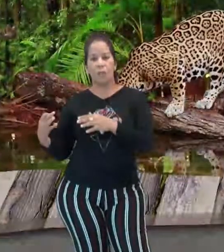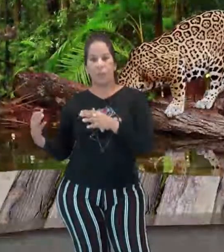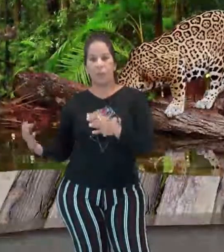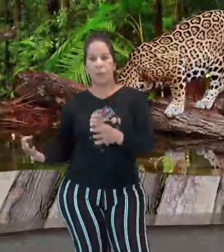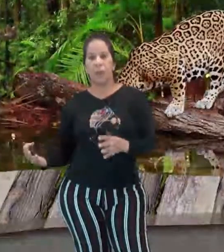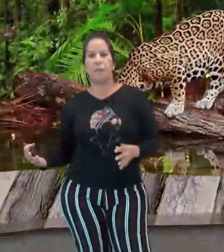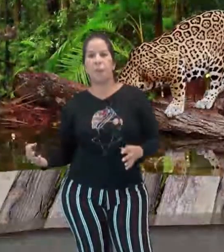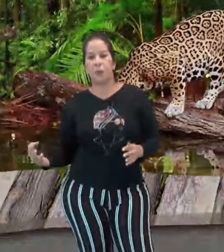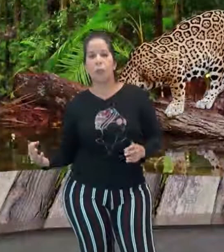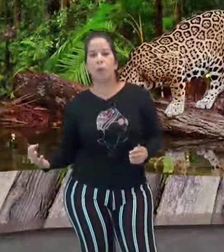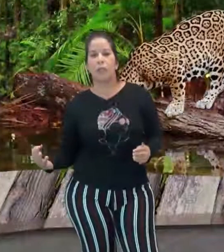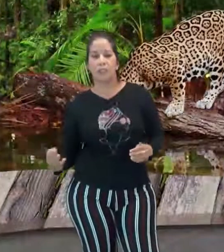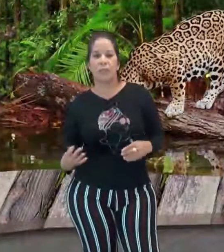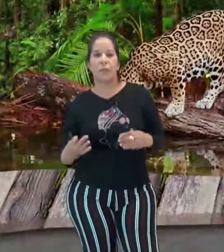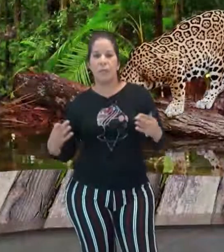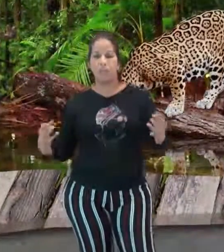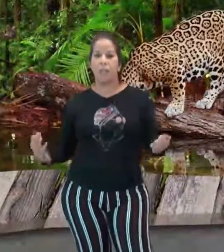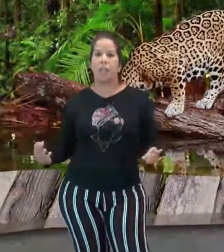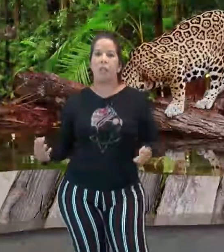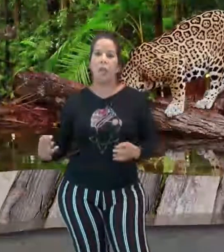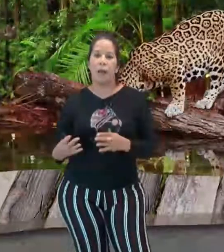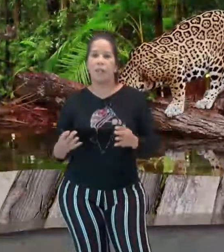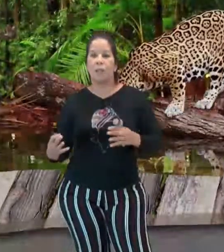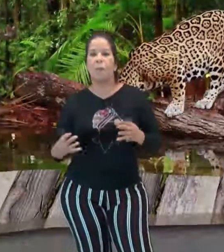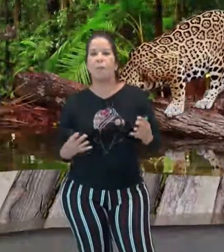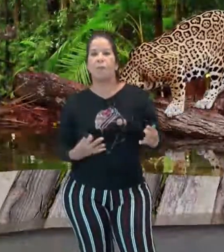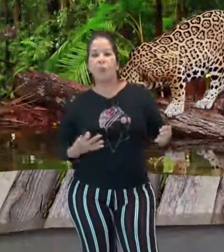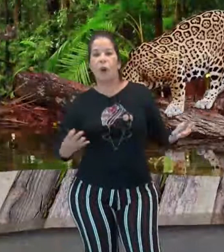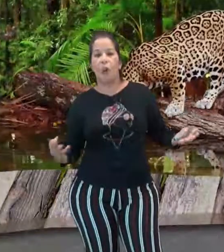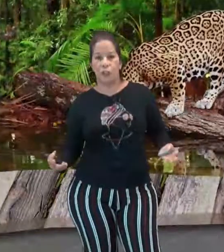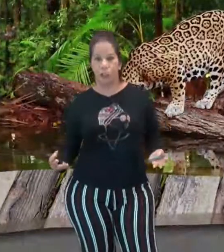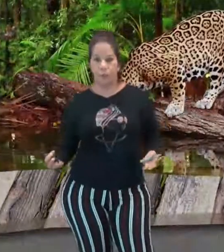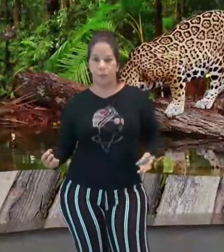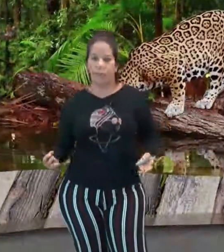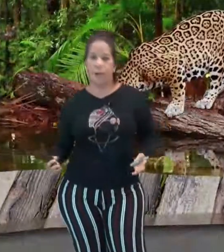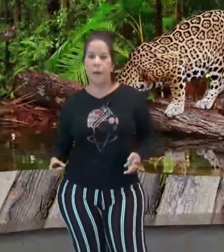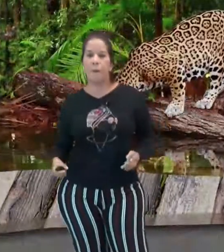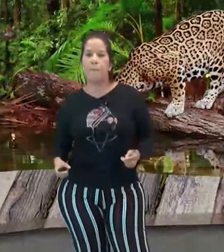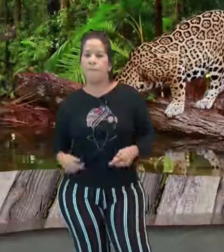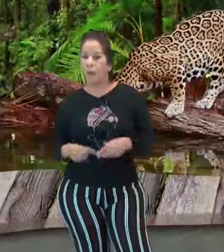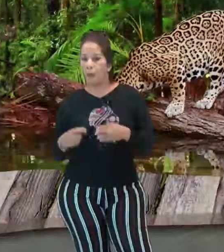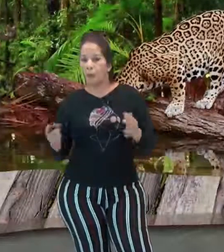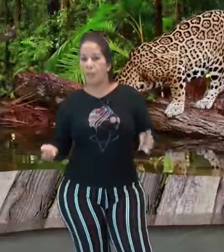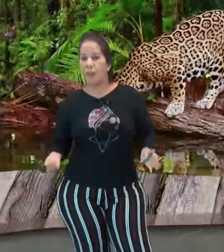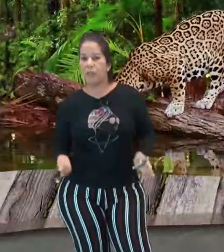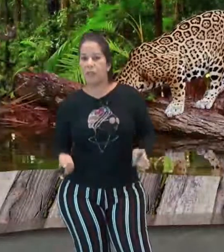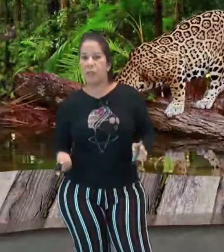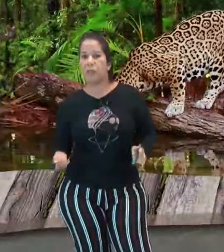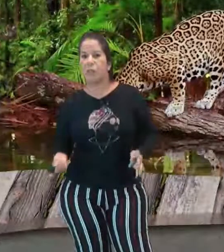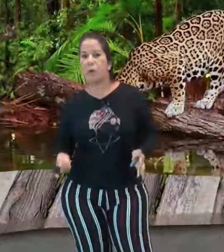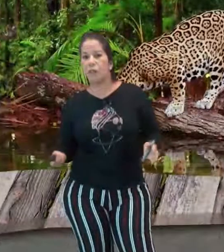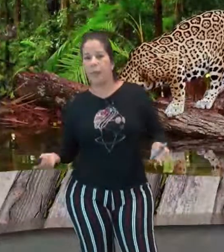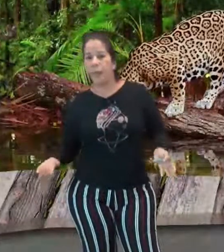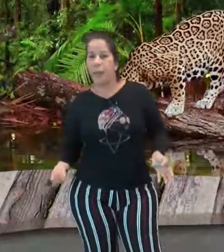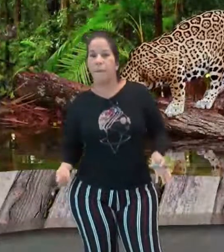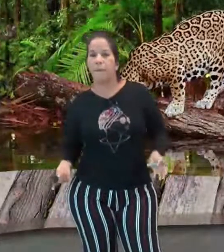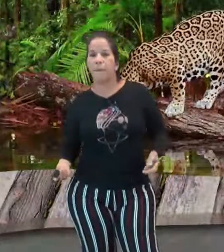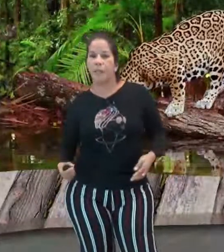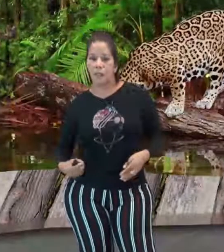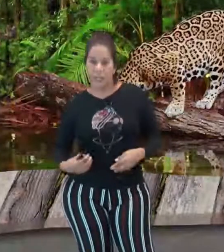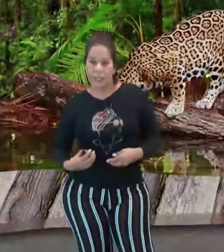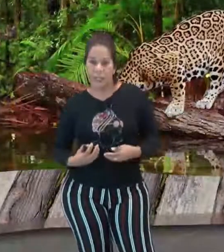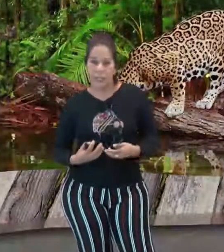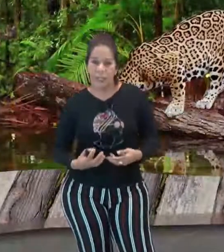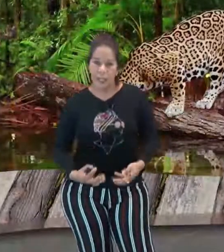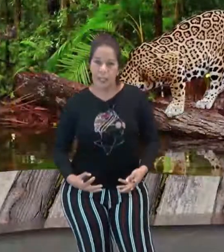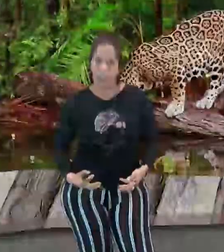animalzinho já está mais maduro, né? Já tá mais, não é mais tão filhote, tá bom? É a mesma coisa que vai acontecer com o ser humano também. Ele